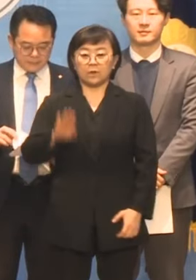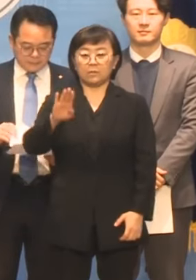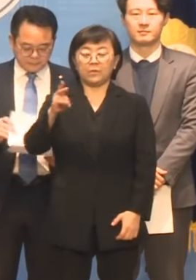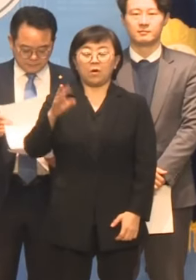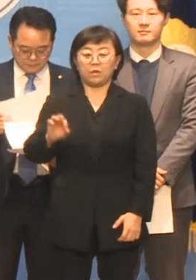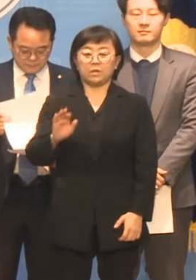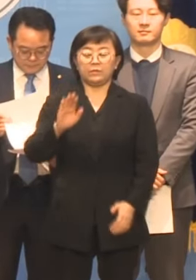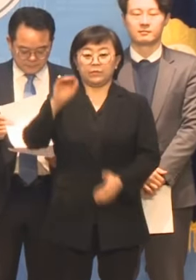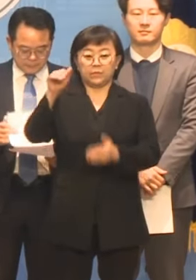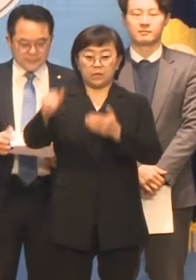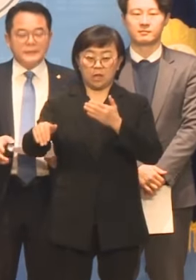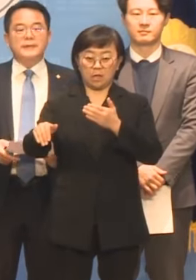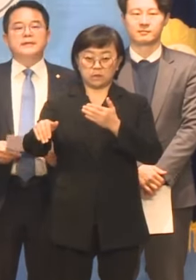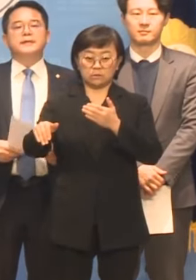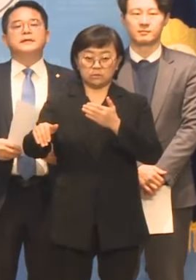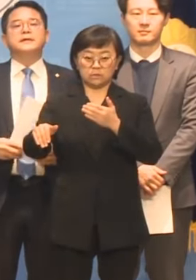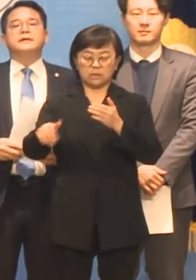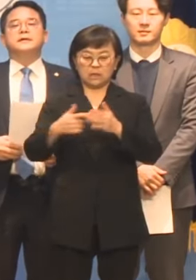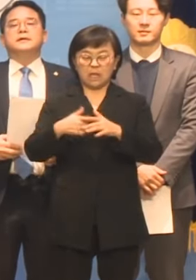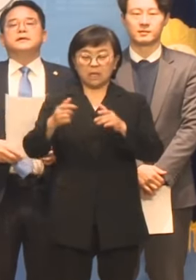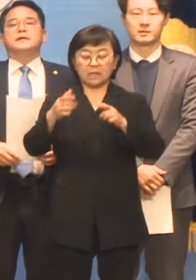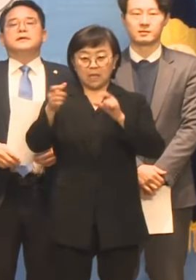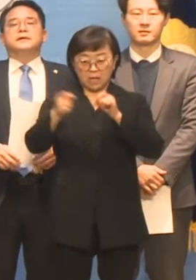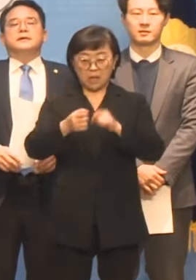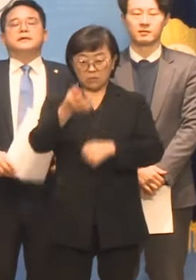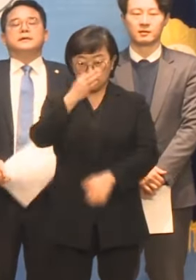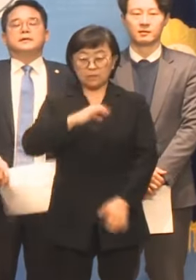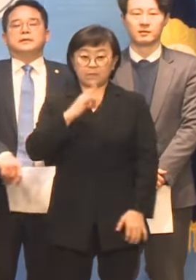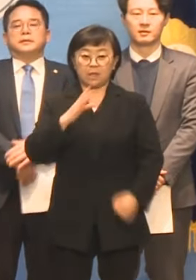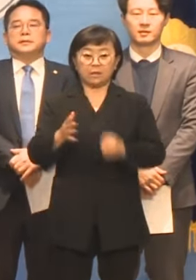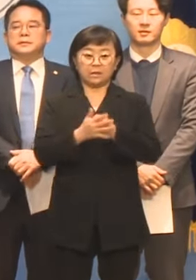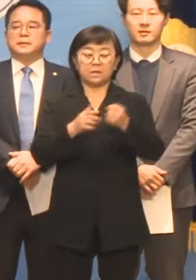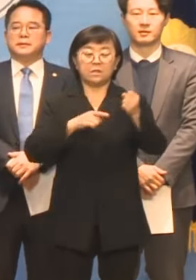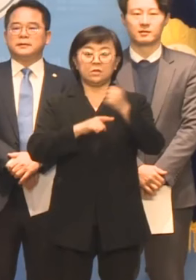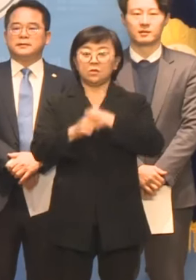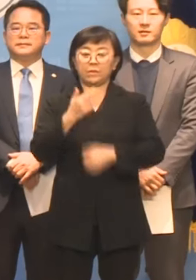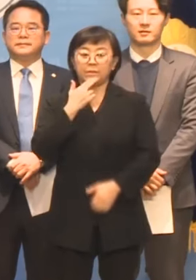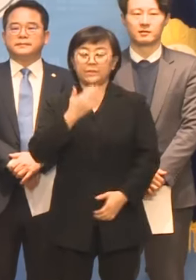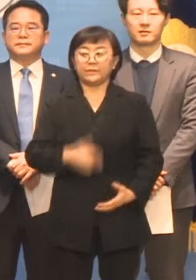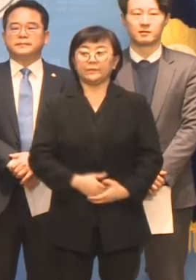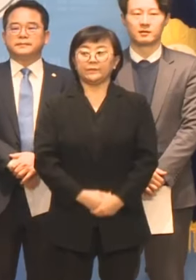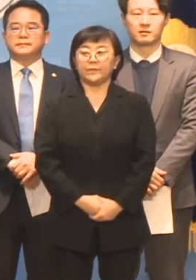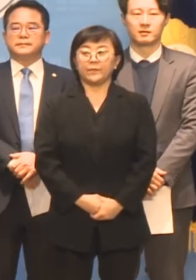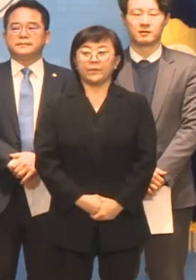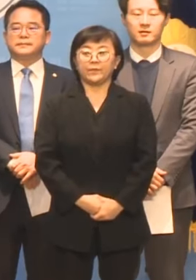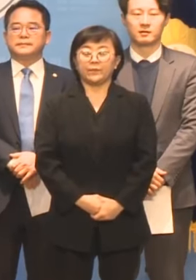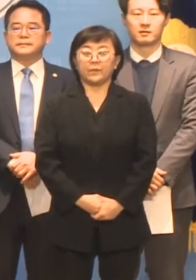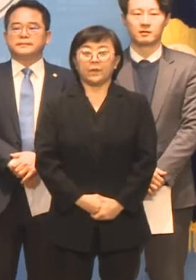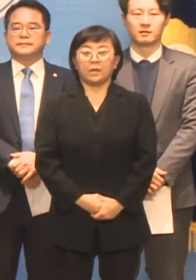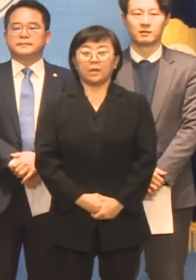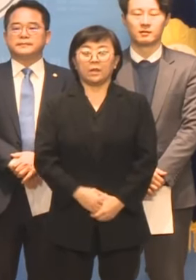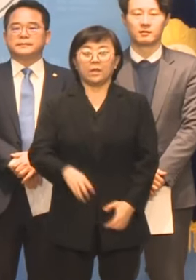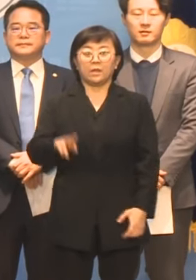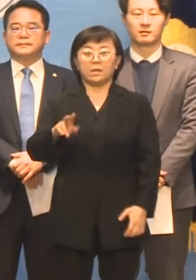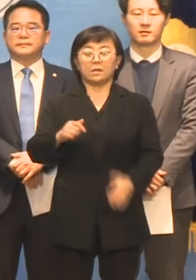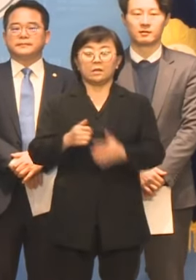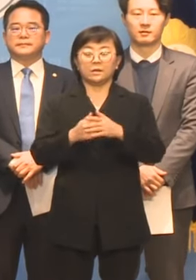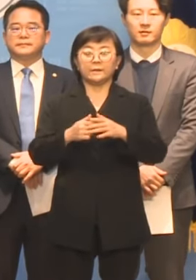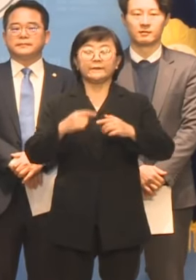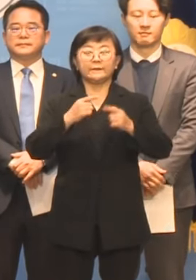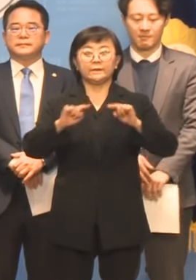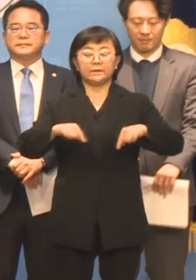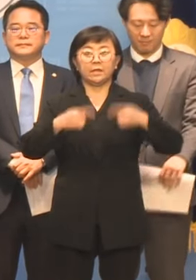병립태행은 소탐대실이다. 명분도 잃고 실리도 잃는다. 민변,